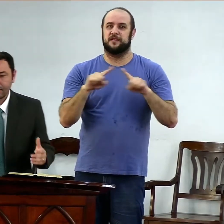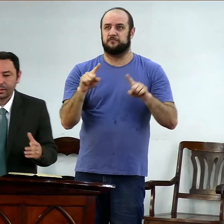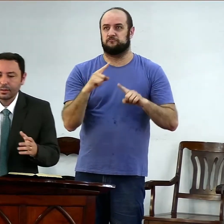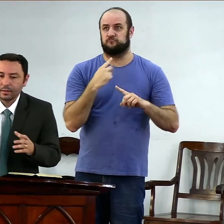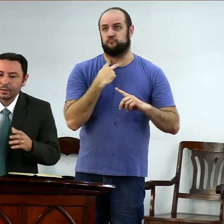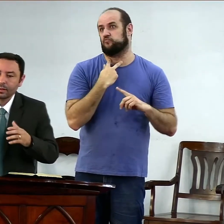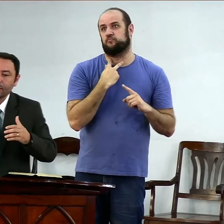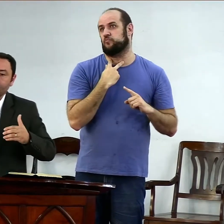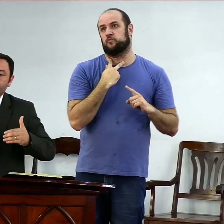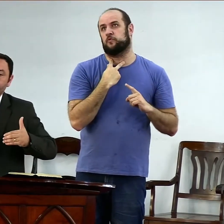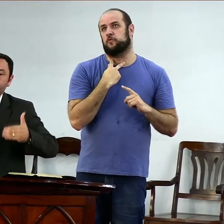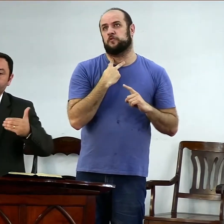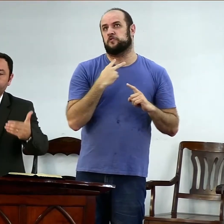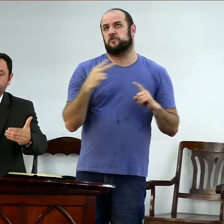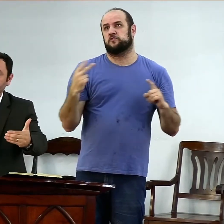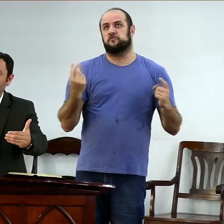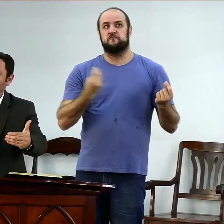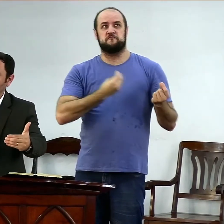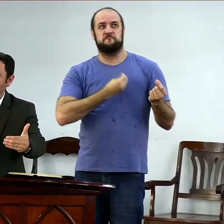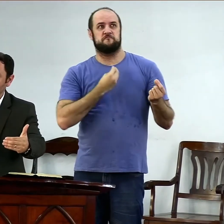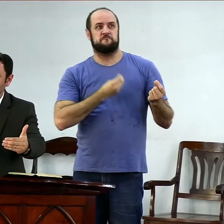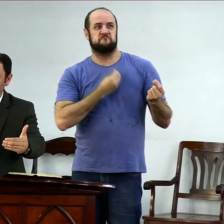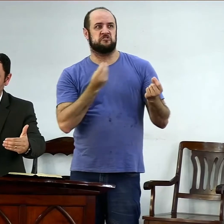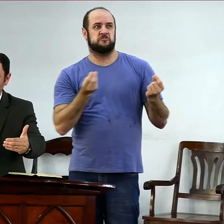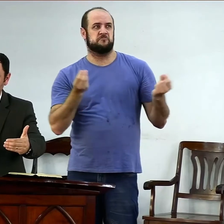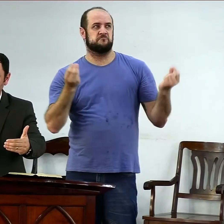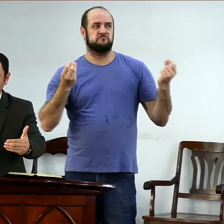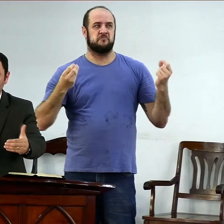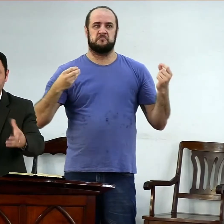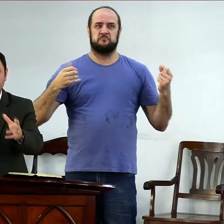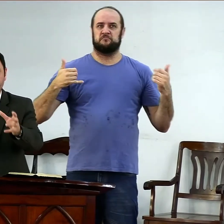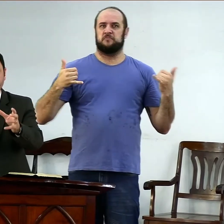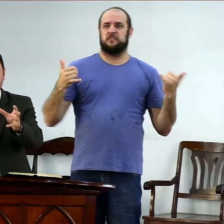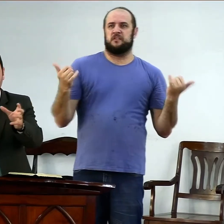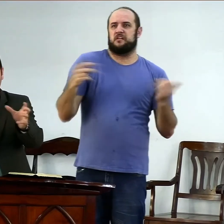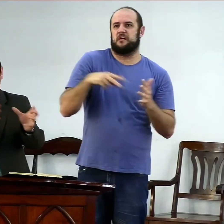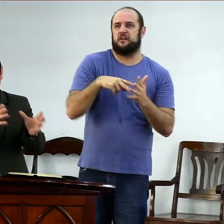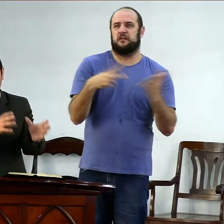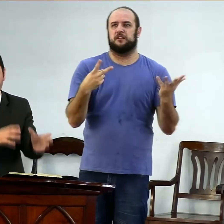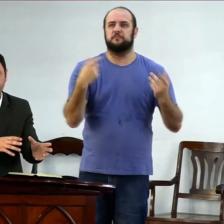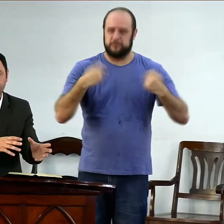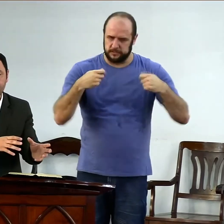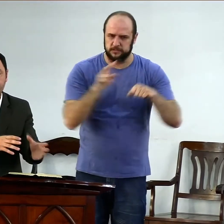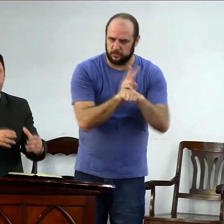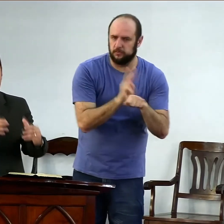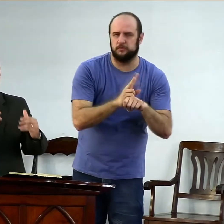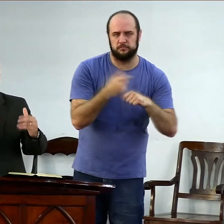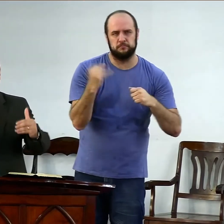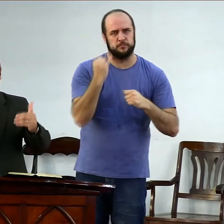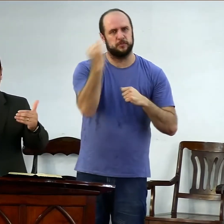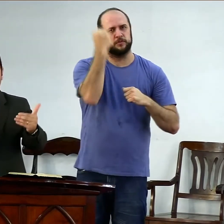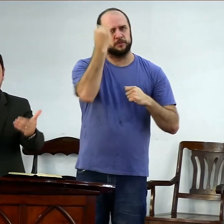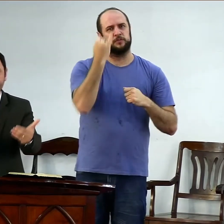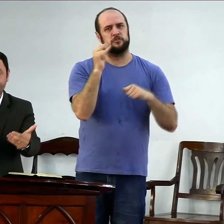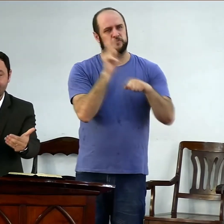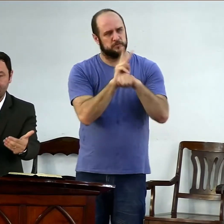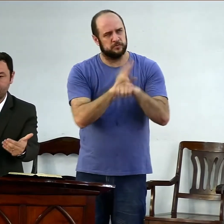também viver de forma relaxada. Os cuidados são necessários para a